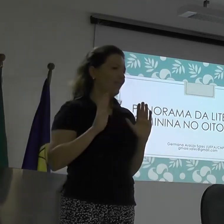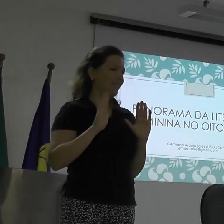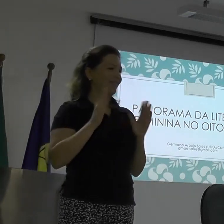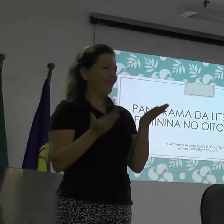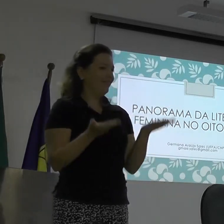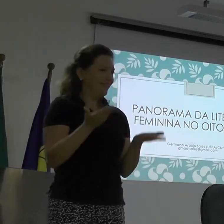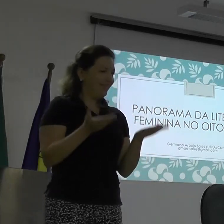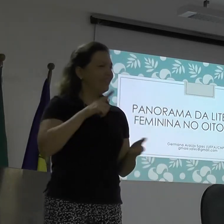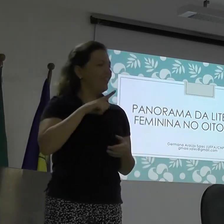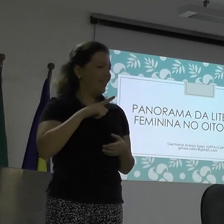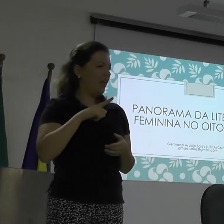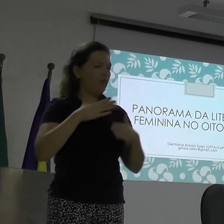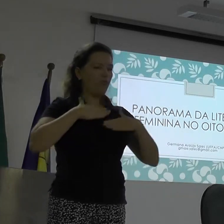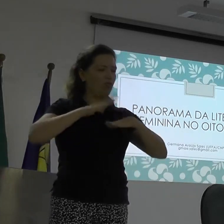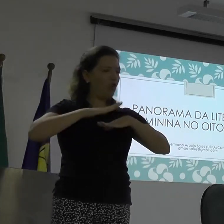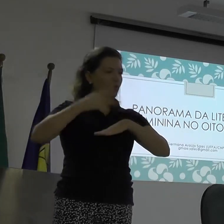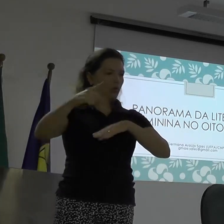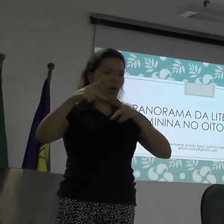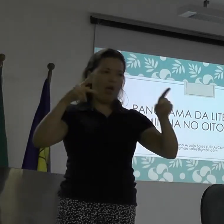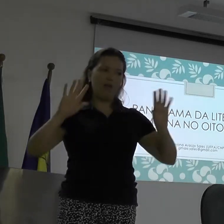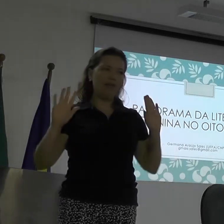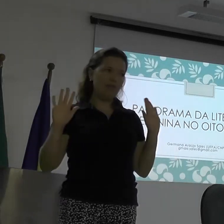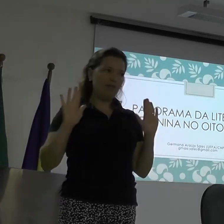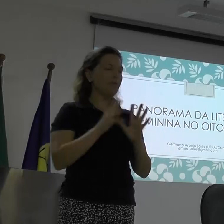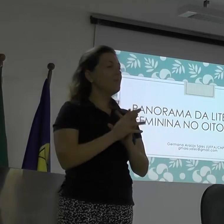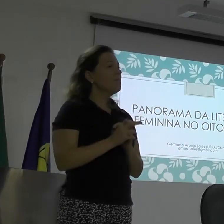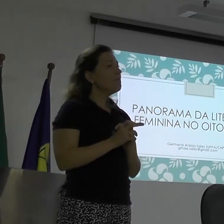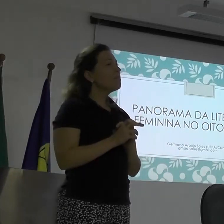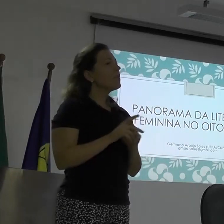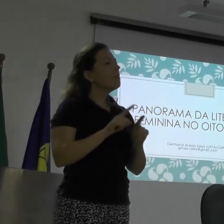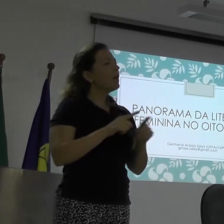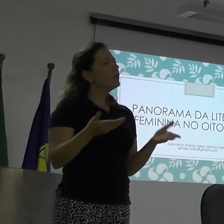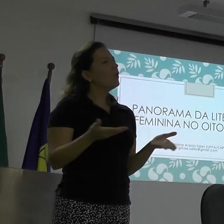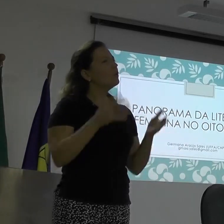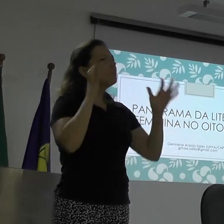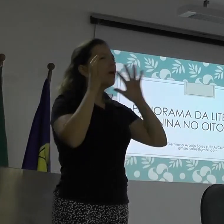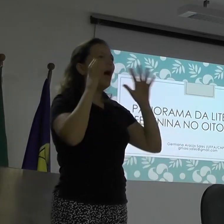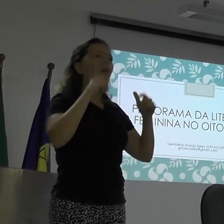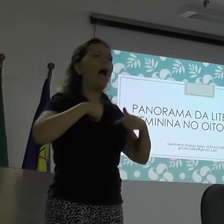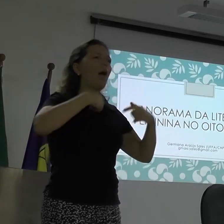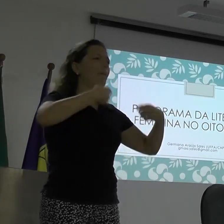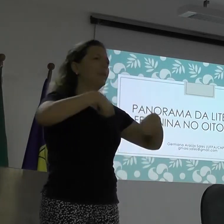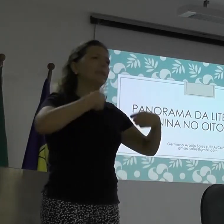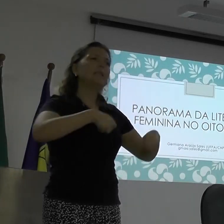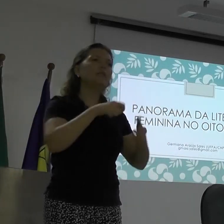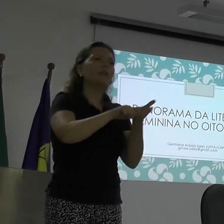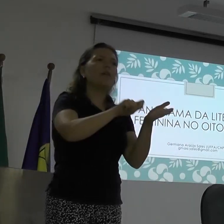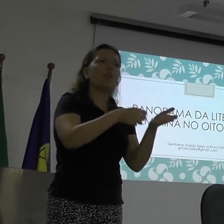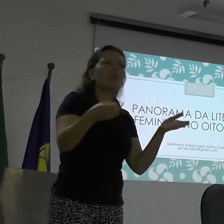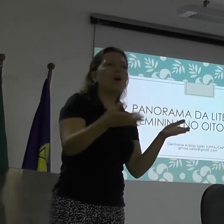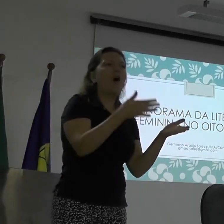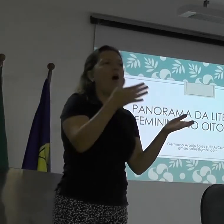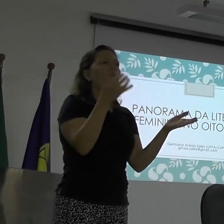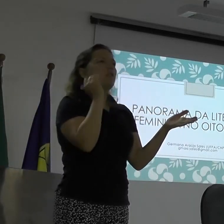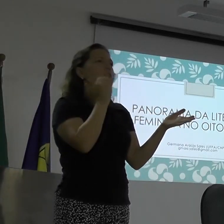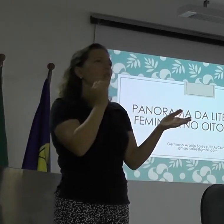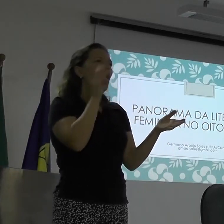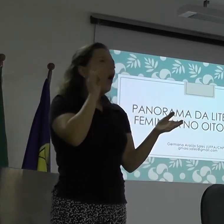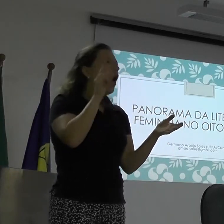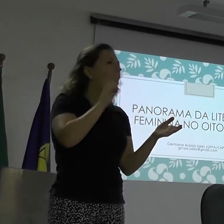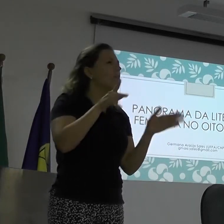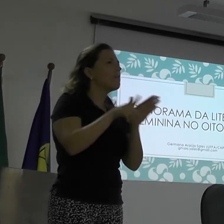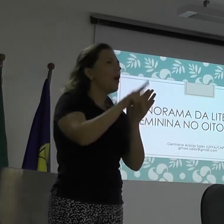quis. Mas enfim, hoje se a gente for pensar, mas então a gente tem que escrever uma nova história da literatura. Eu não sei se